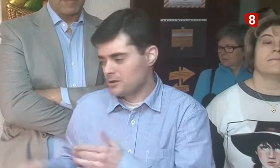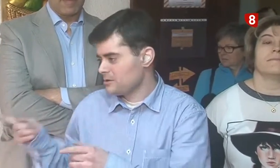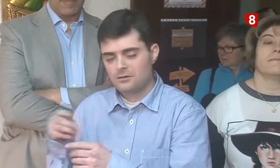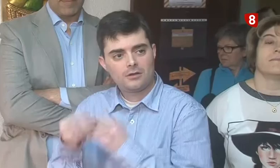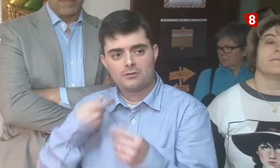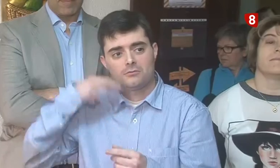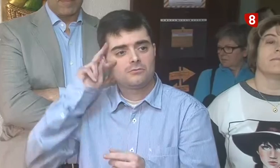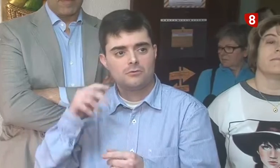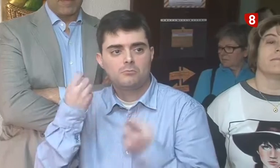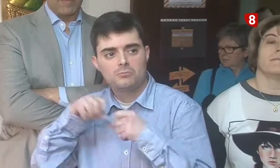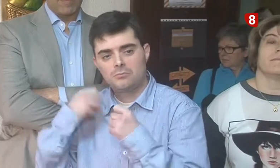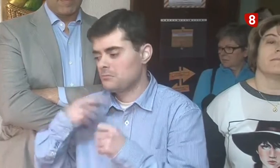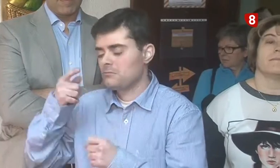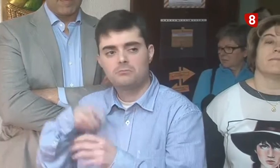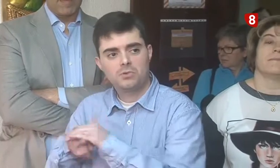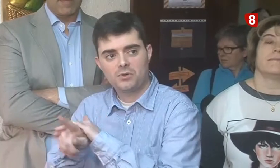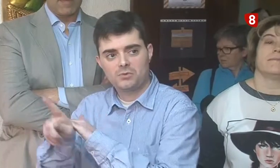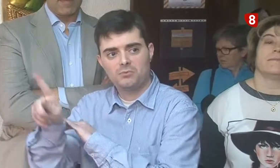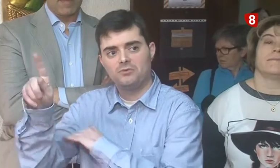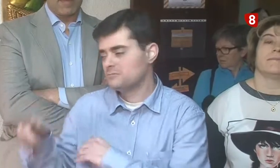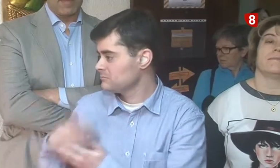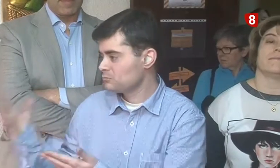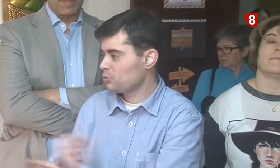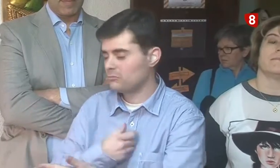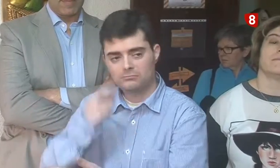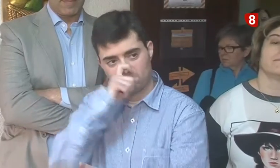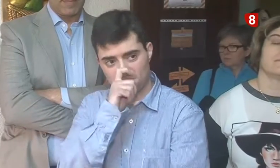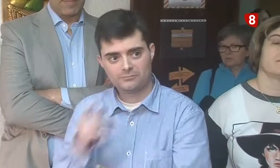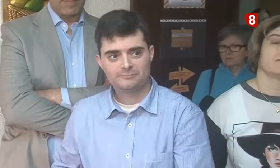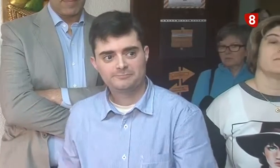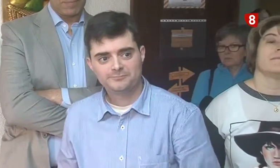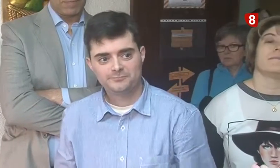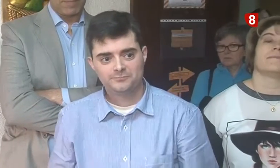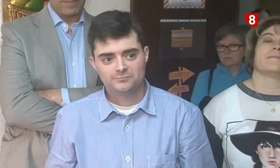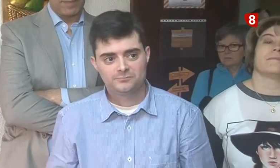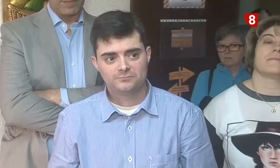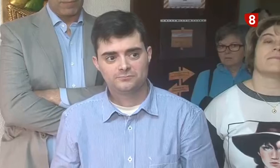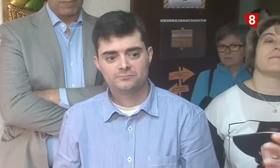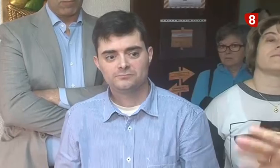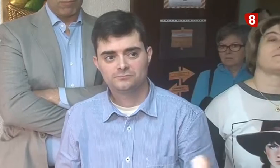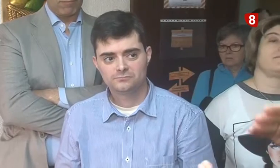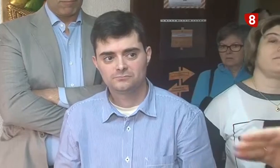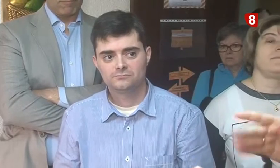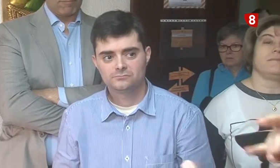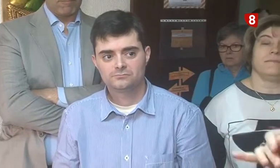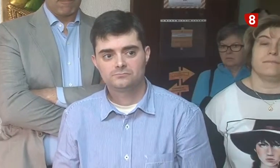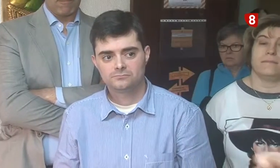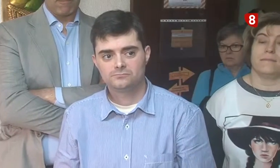mismo. Ha ido practicando y para irse desarrollando y cada vez pues, las obras van teniendo